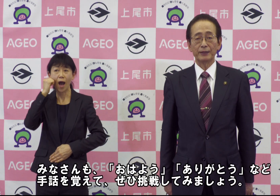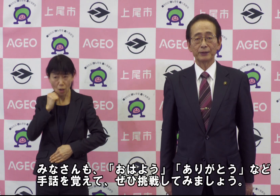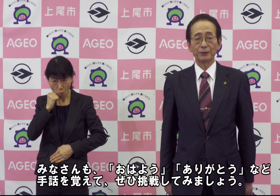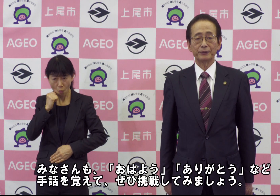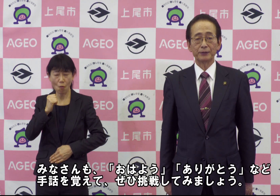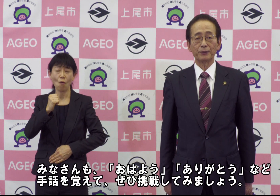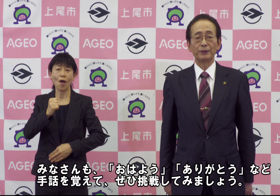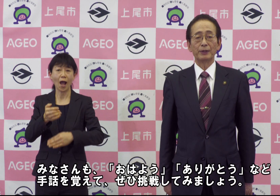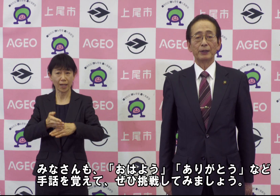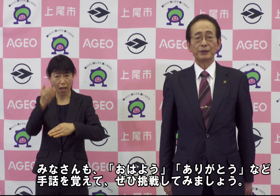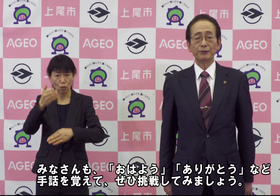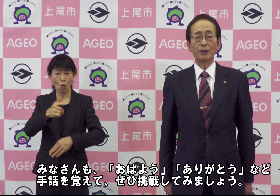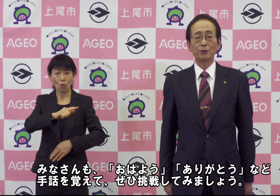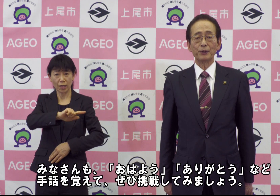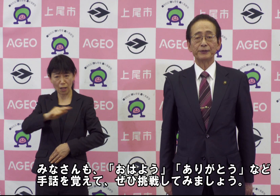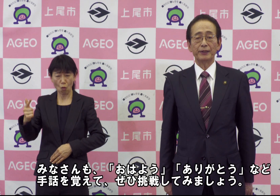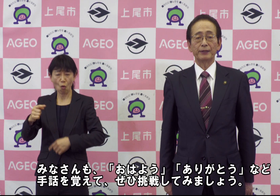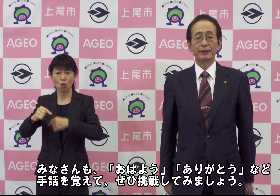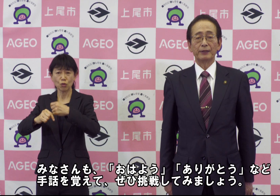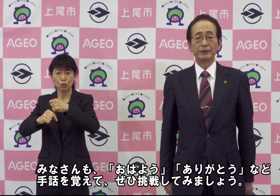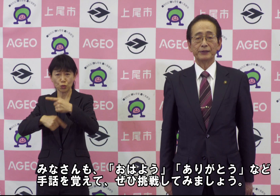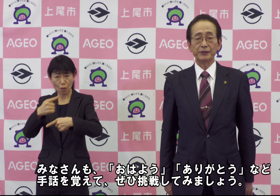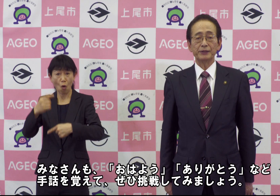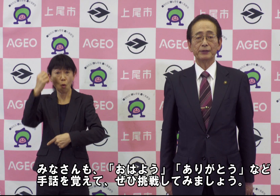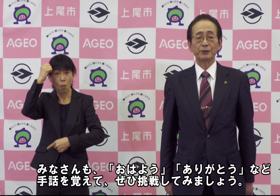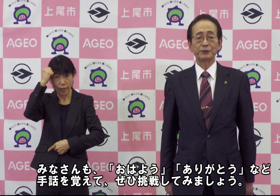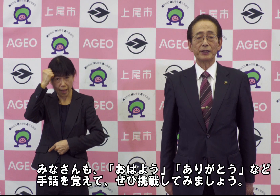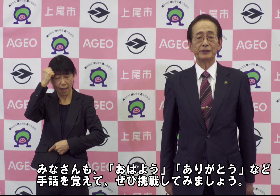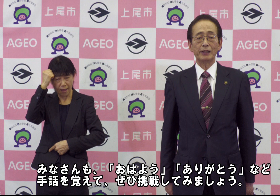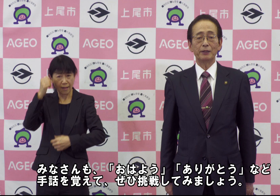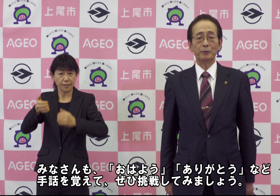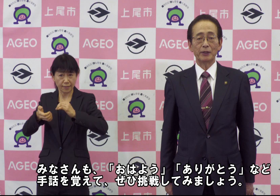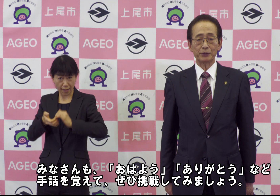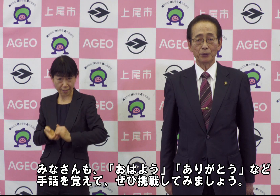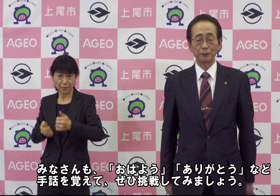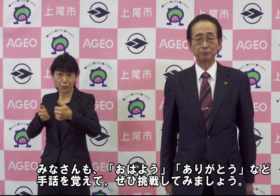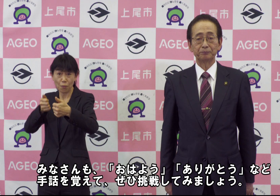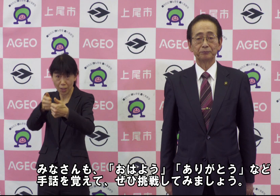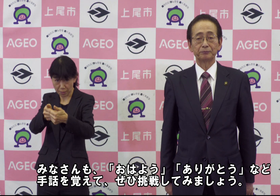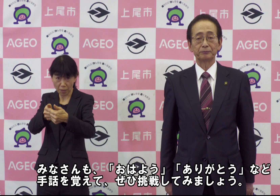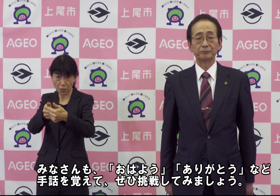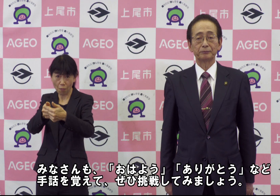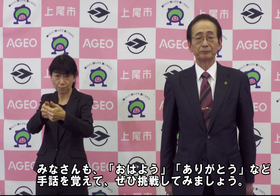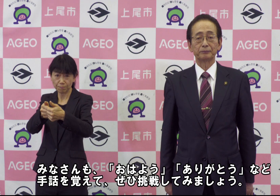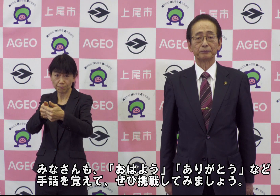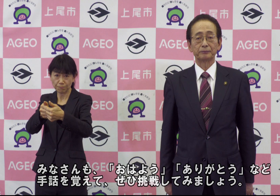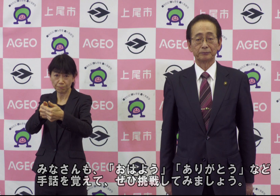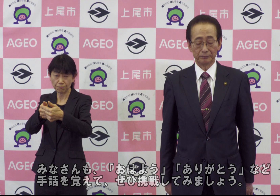ありがとうなど手話を覚えて、ぜひ挑戦してみましょう。